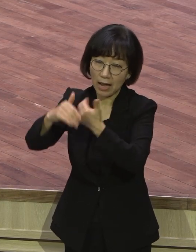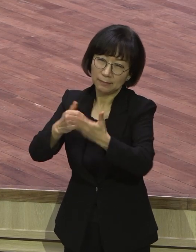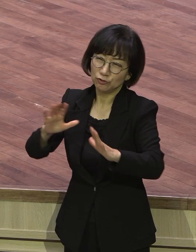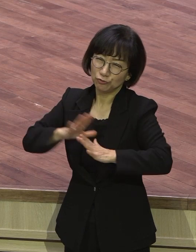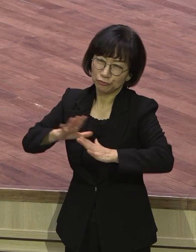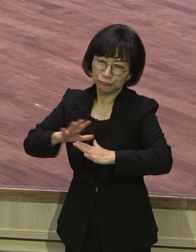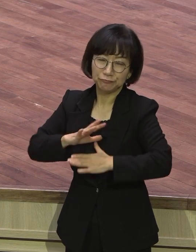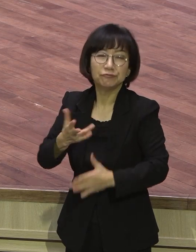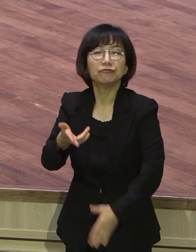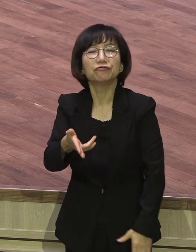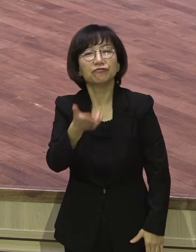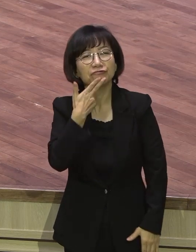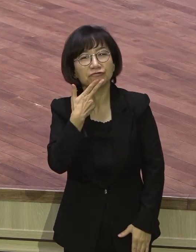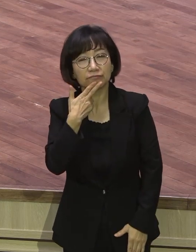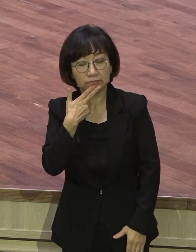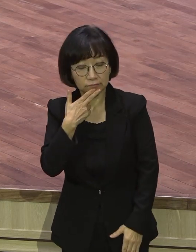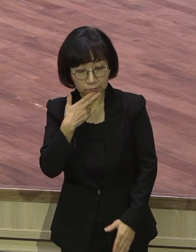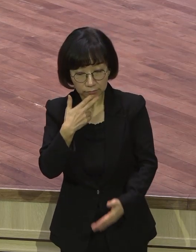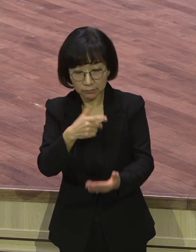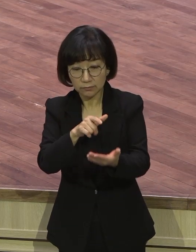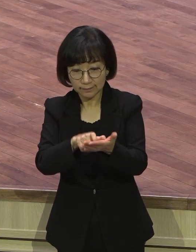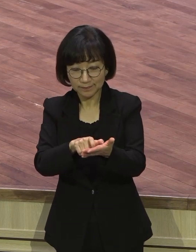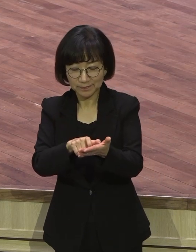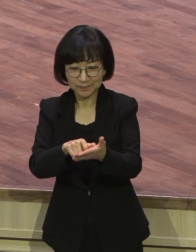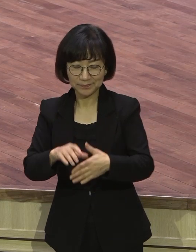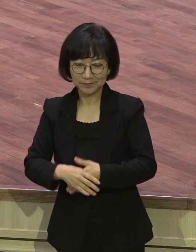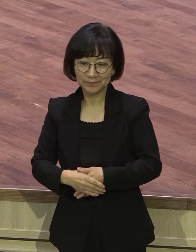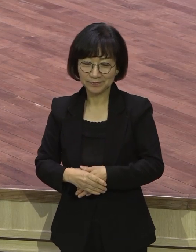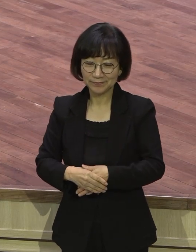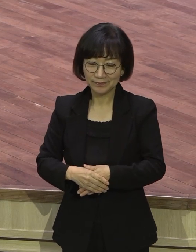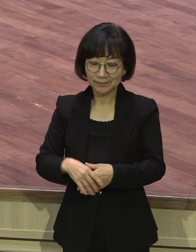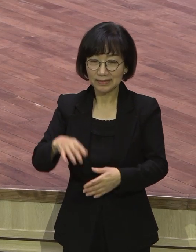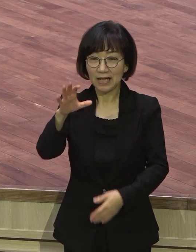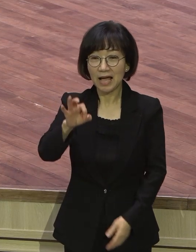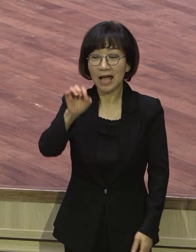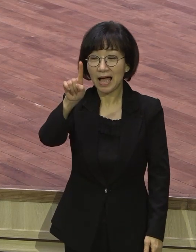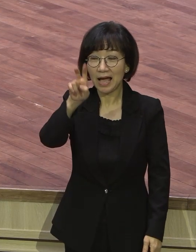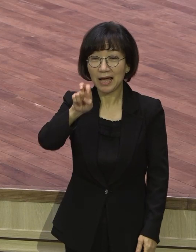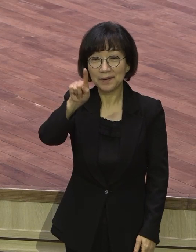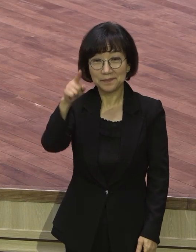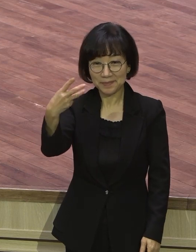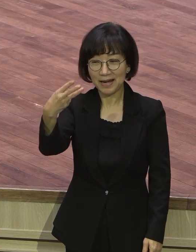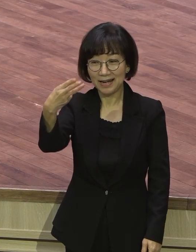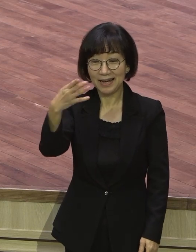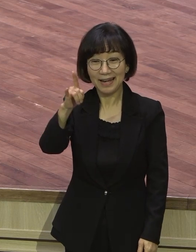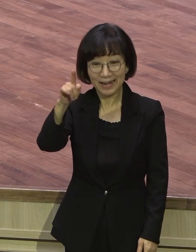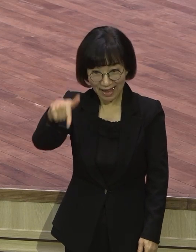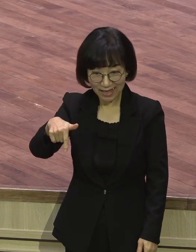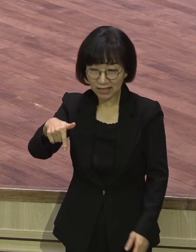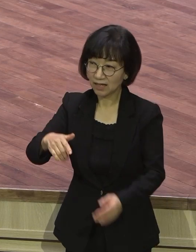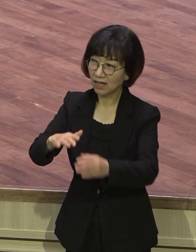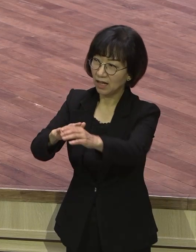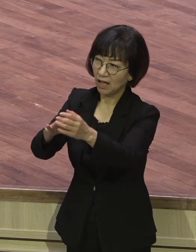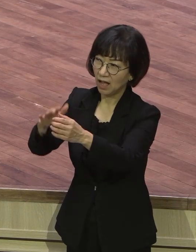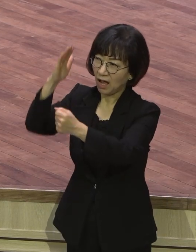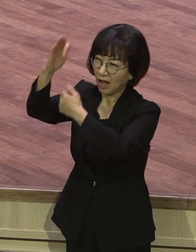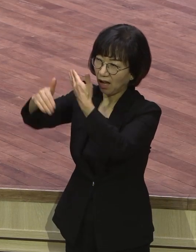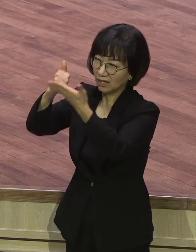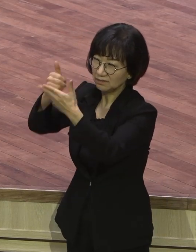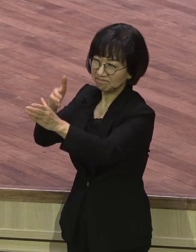두려워하지 아니하였느니라 아물레 족속은 영적으로 하나님을 대적하는